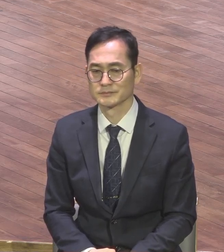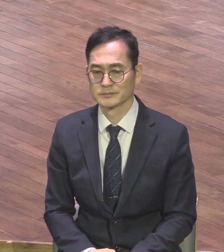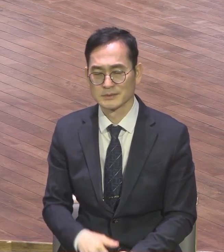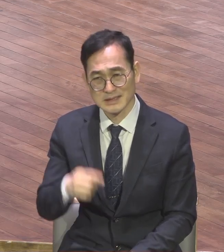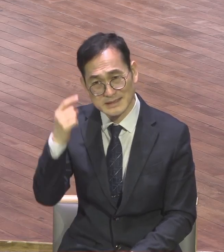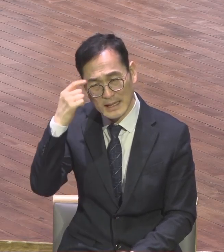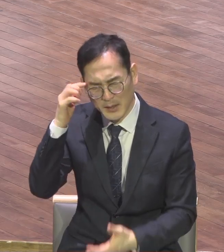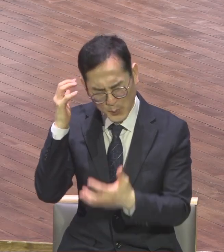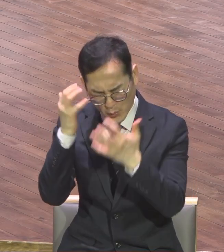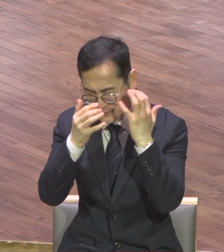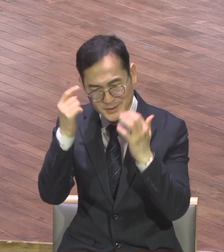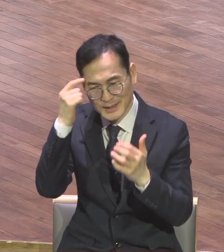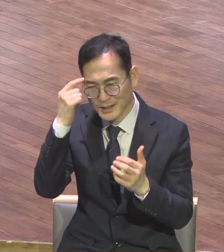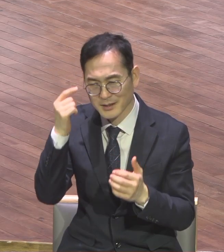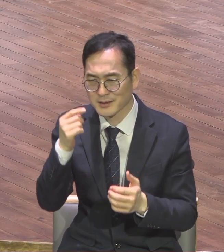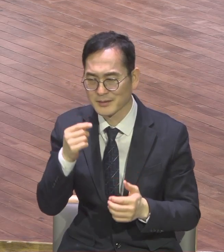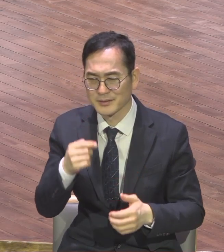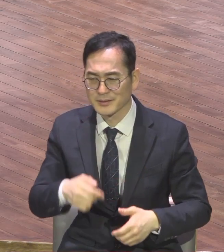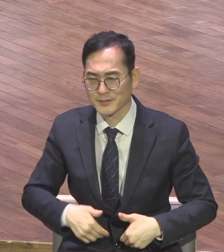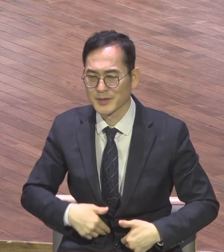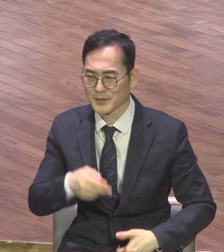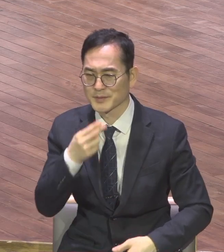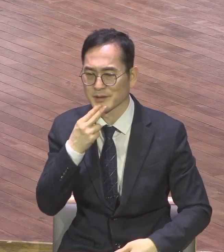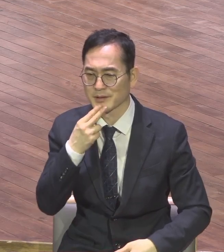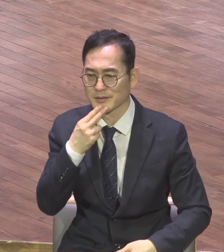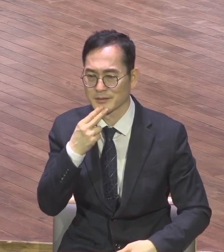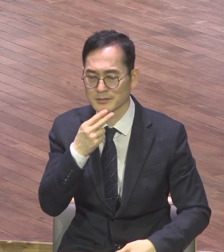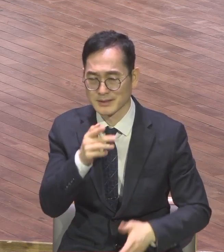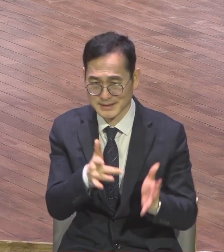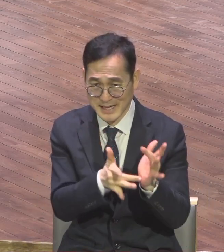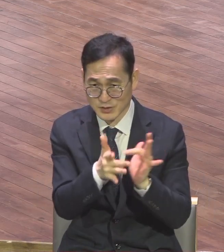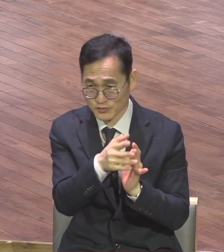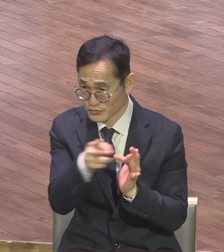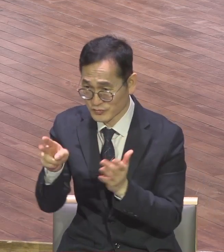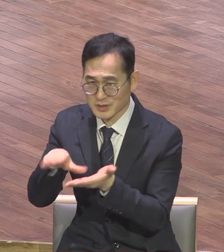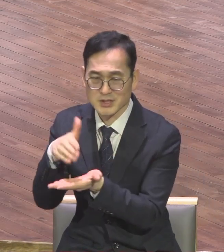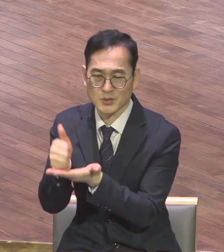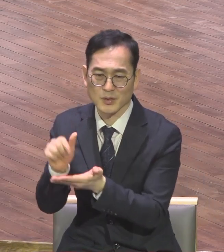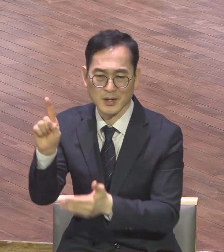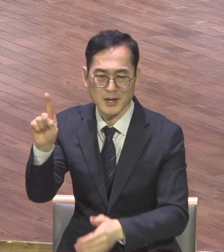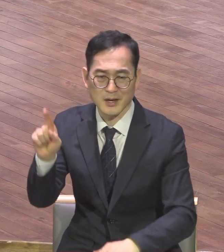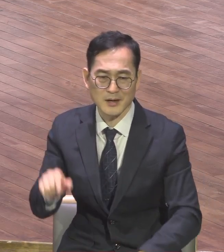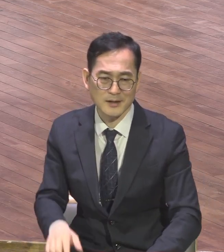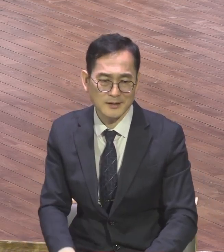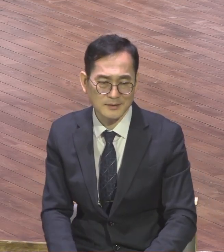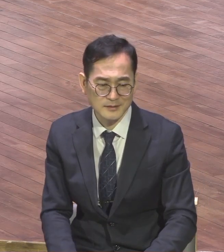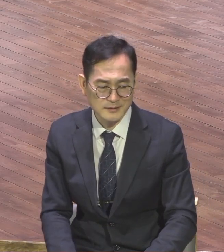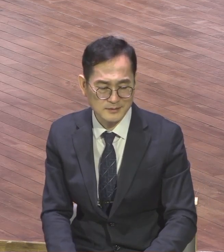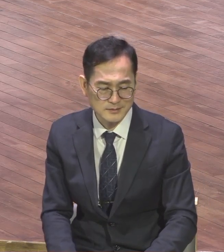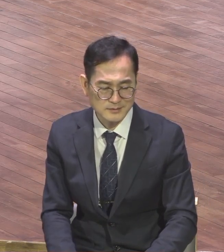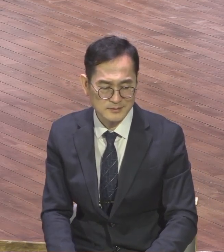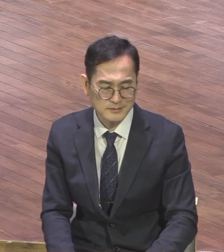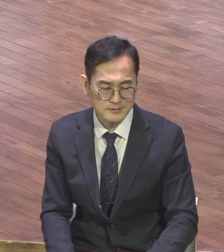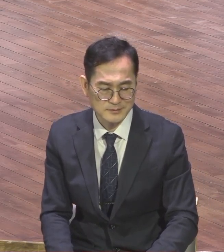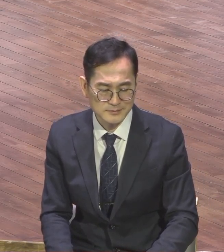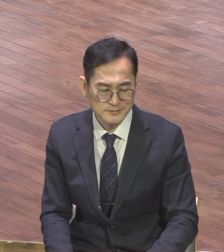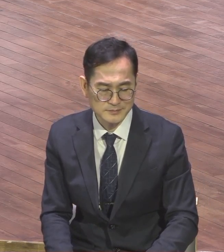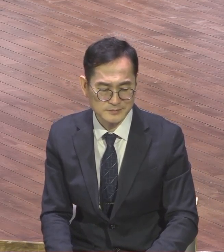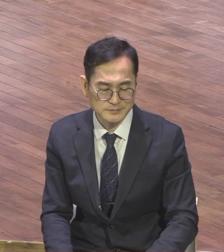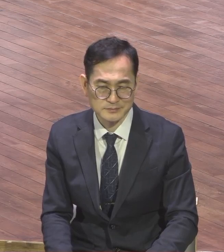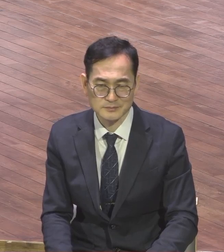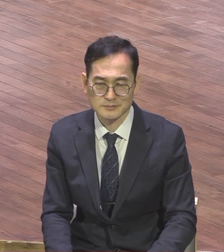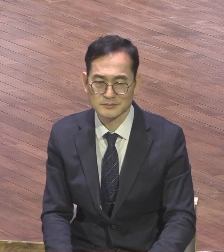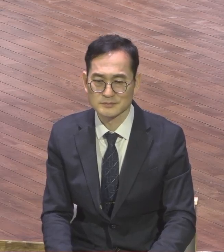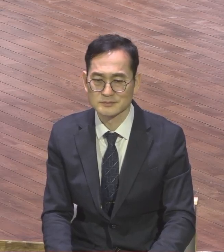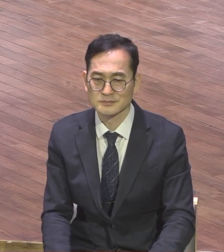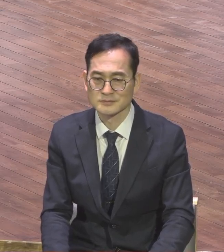자랍니다. 믿음이 안 자랍니다. 베드로 저 안드레스 다 비슷한 존재들이. 심플 라이프